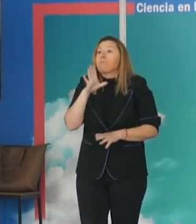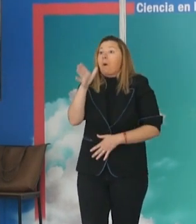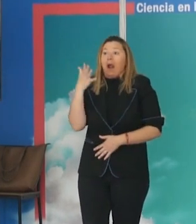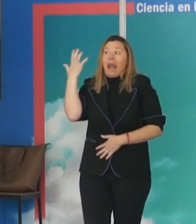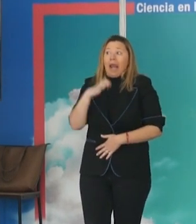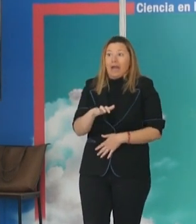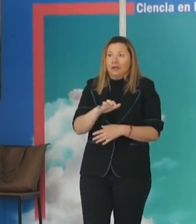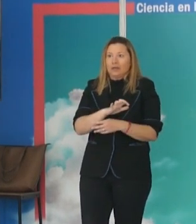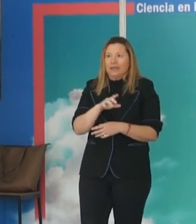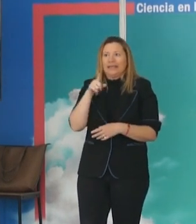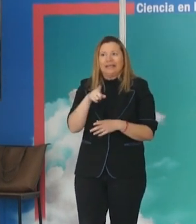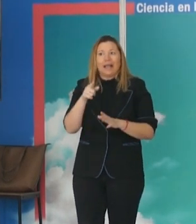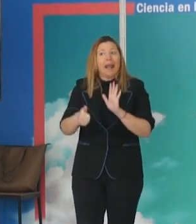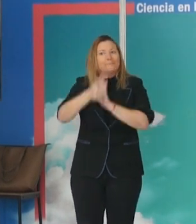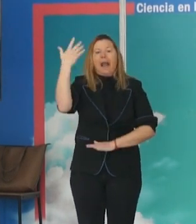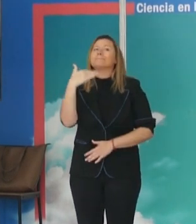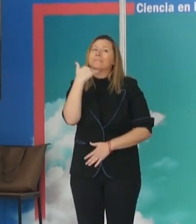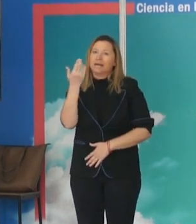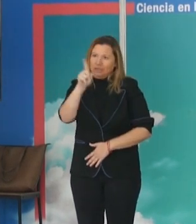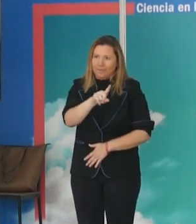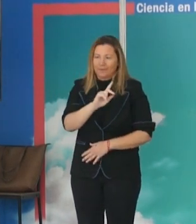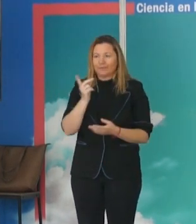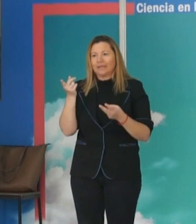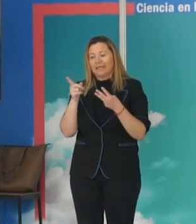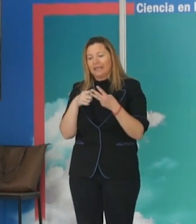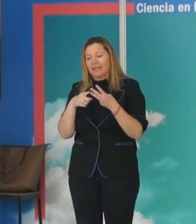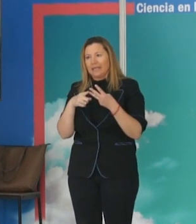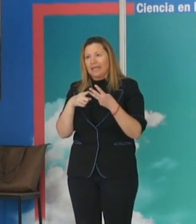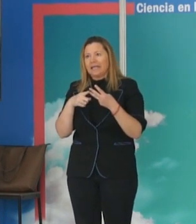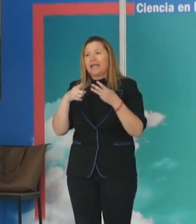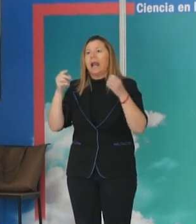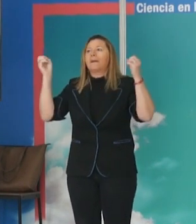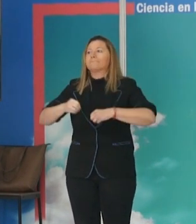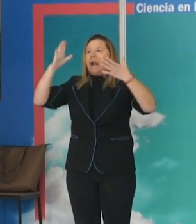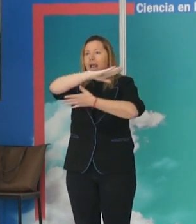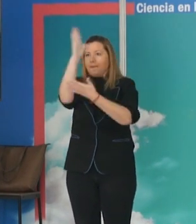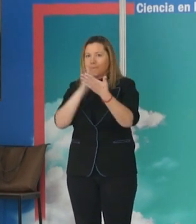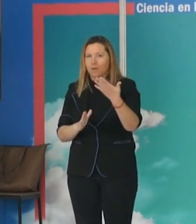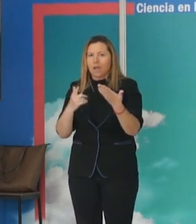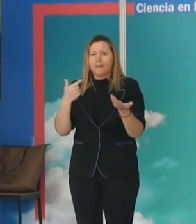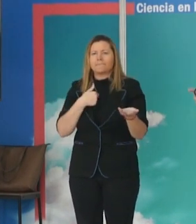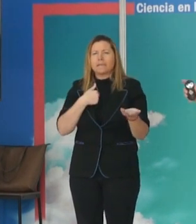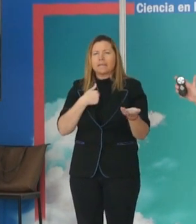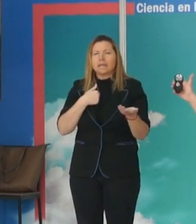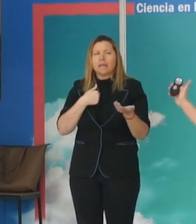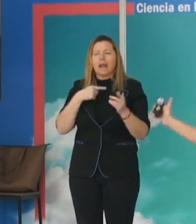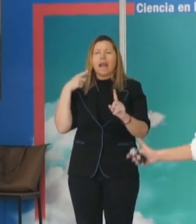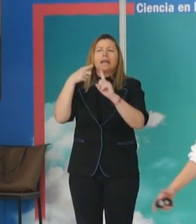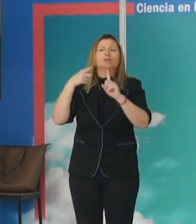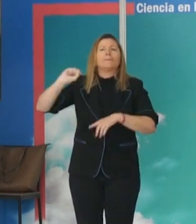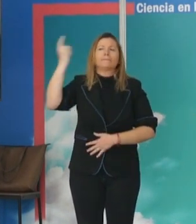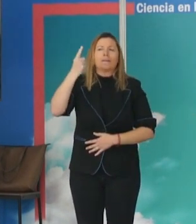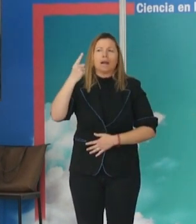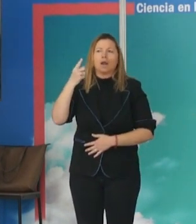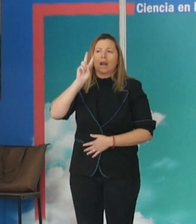Luego es la magia más peligrosa de todas. Y por último tendríamos la magia poética. Mi primer reto que os planteo de esos tres dibujitos,